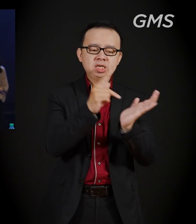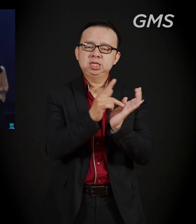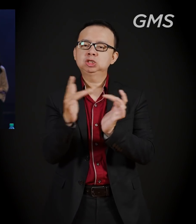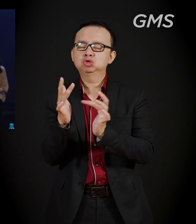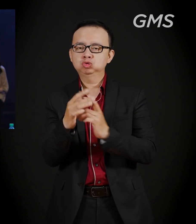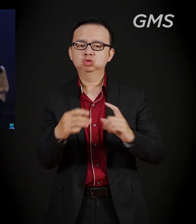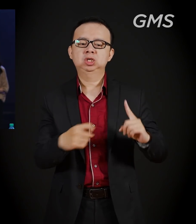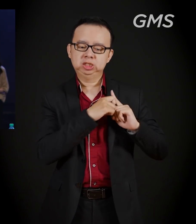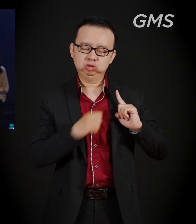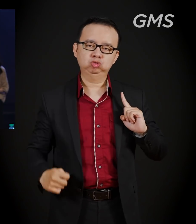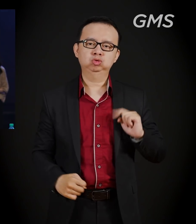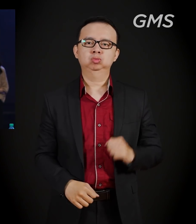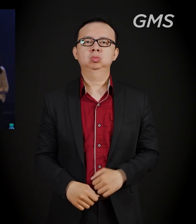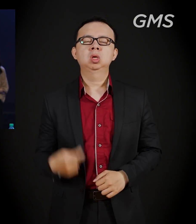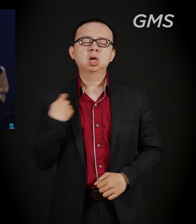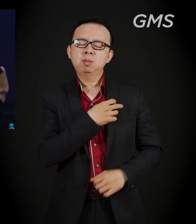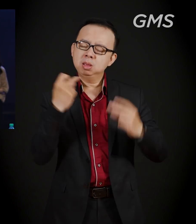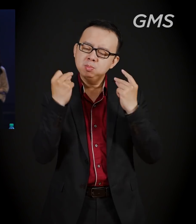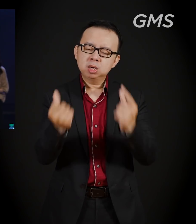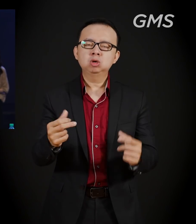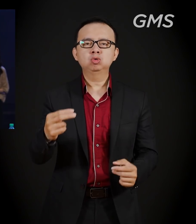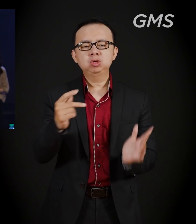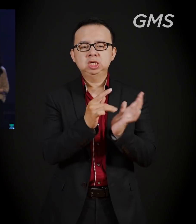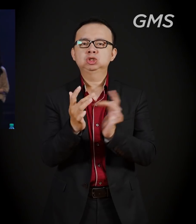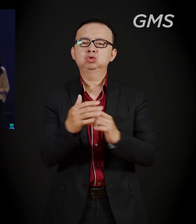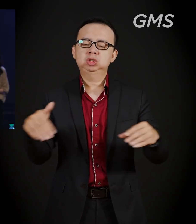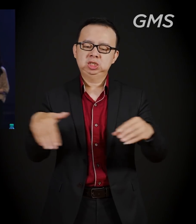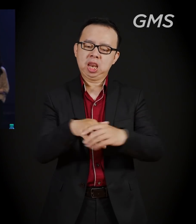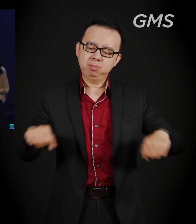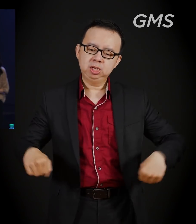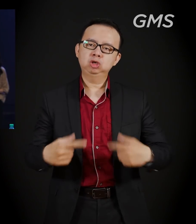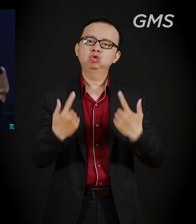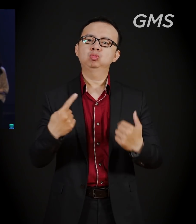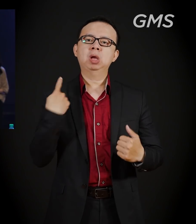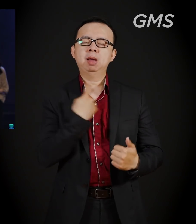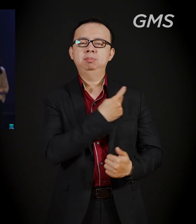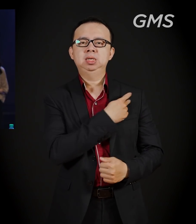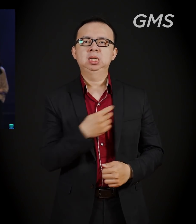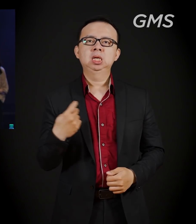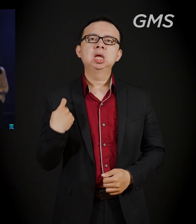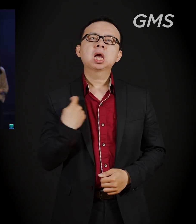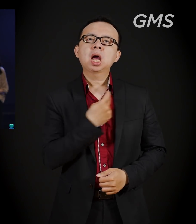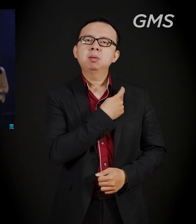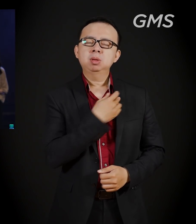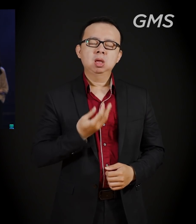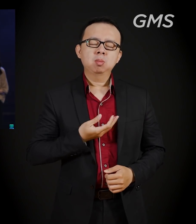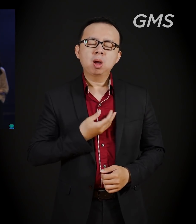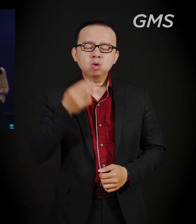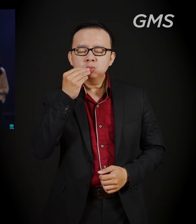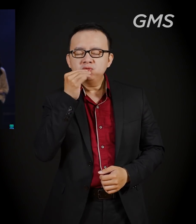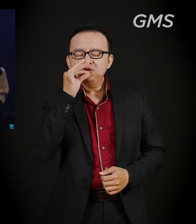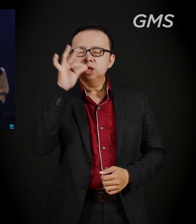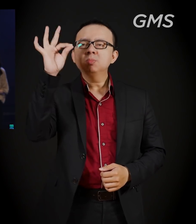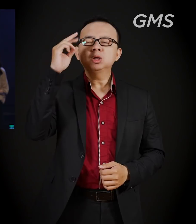Raja. Haleluya. Kami perlu Yesus dalam hidup kami. Kami perlu firman dalam hidup kami. Kami perlu pewahyuan Roh-Mu atas